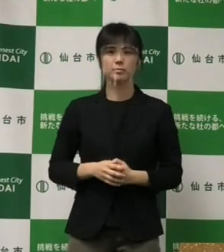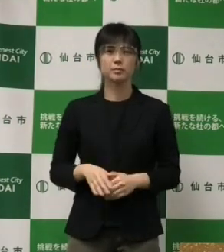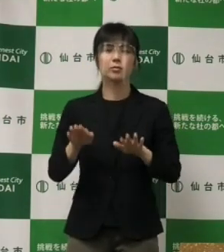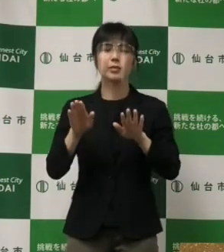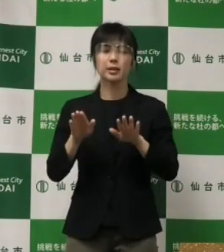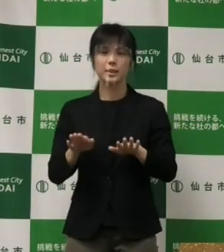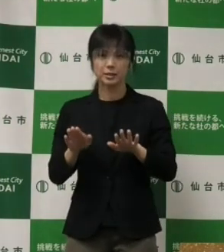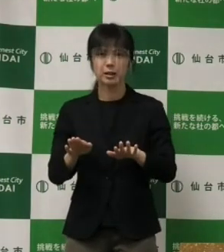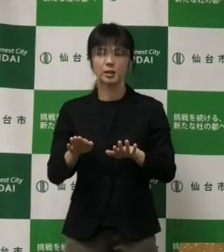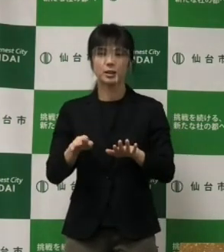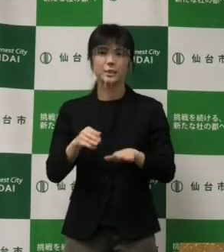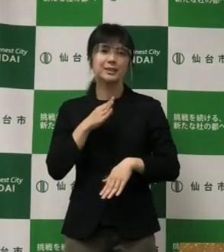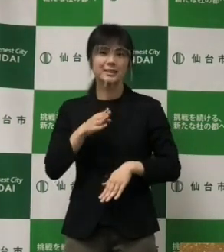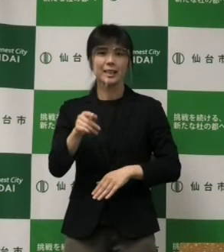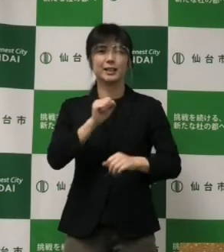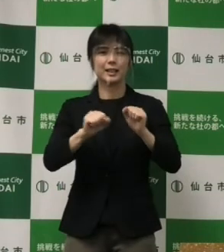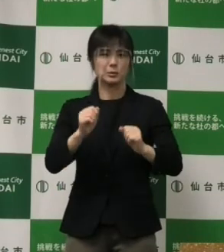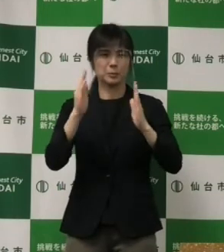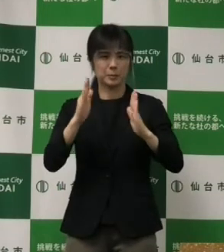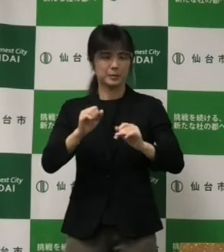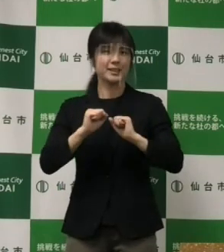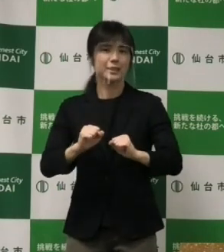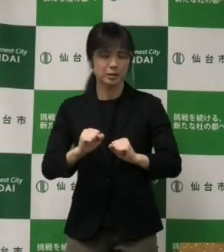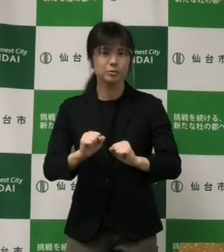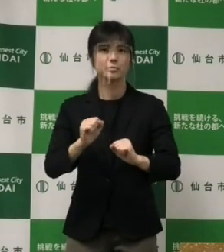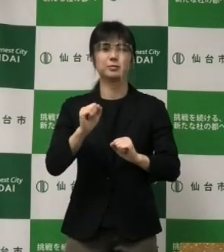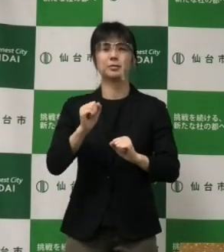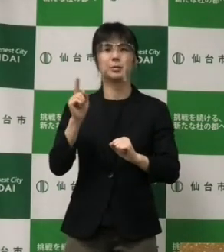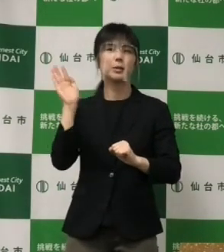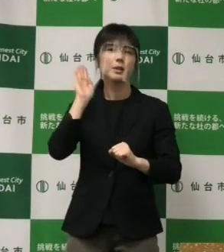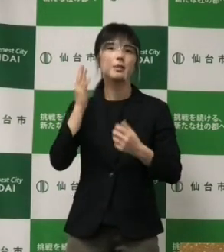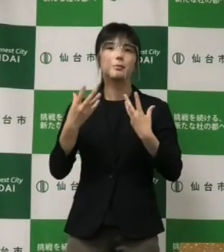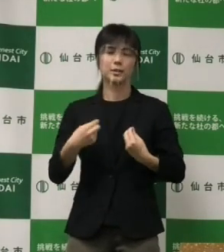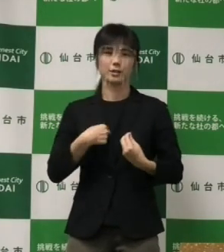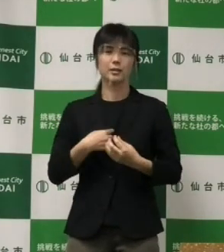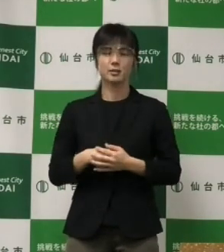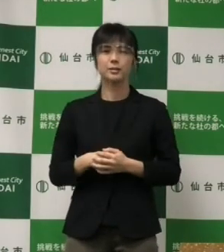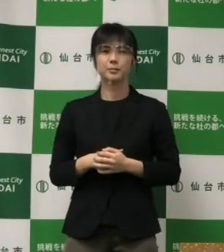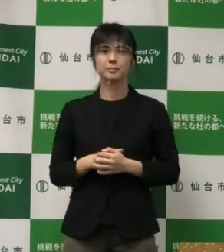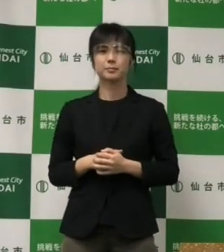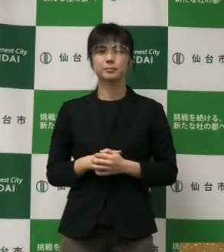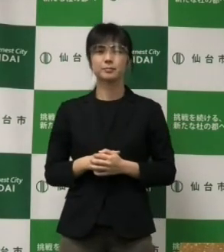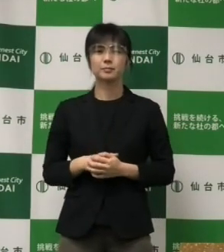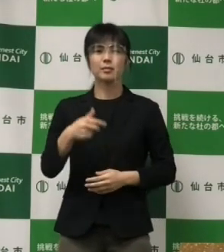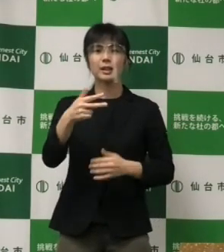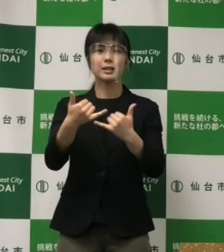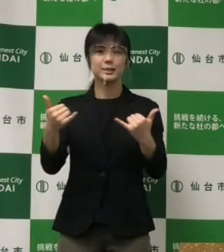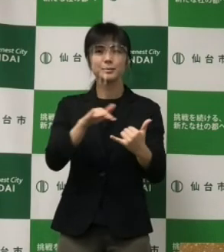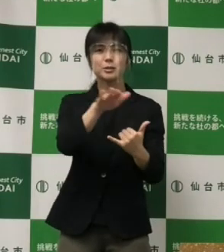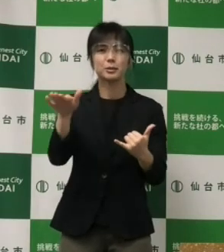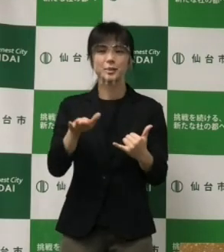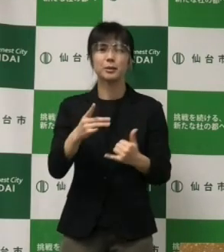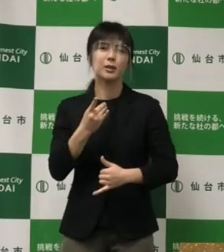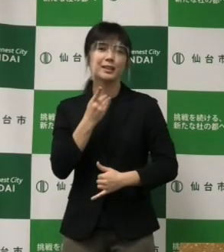そのように頑張っているというふうに聞いているところです。いずれにいたしましても市民の皆様方の